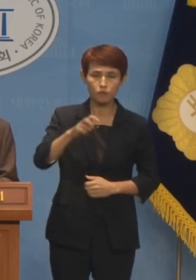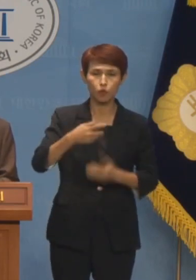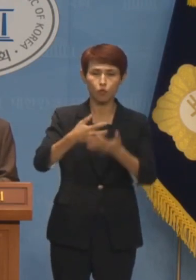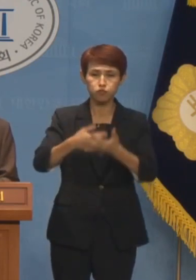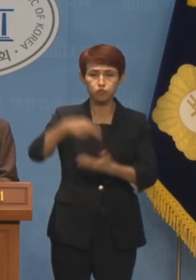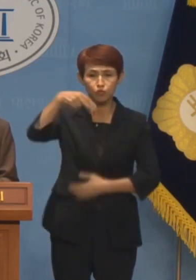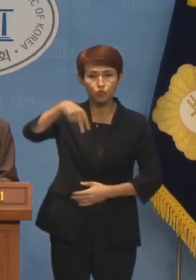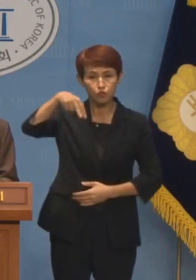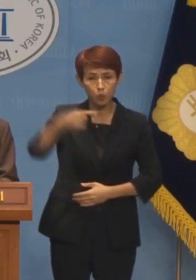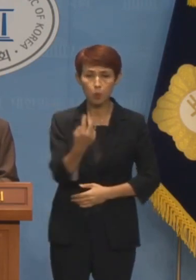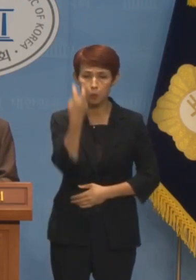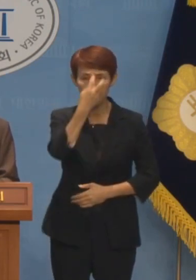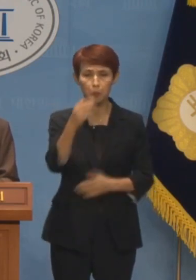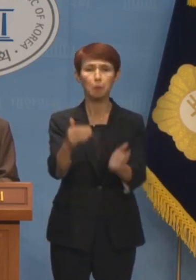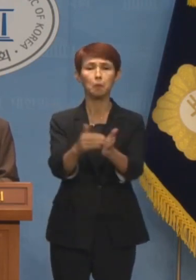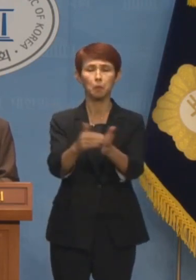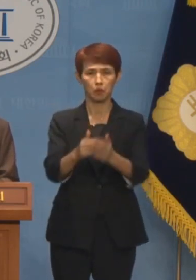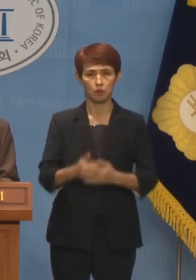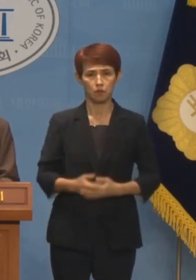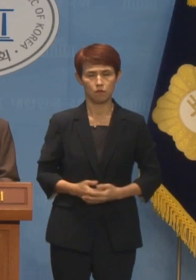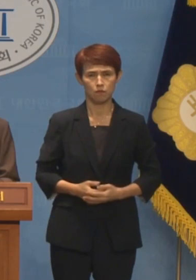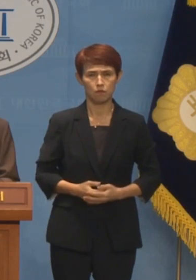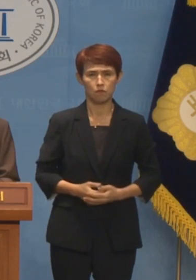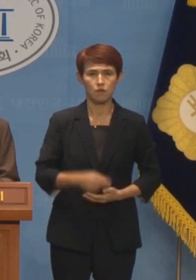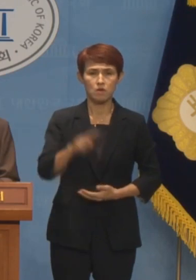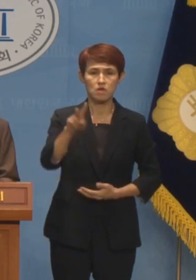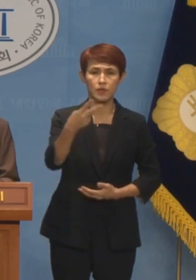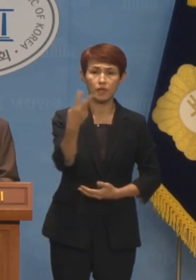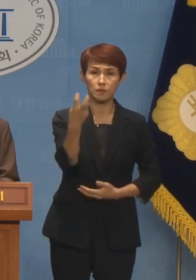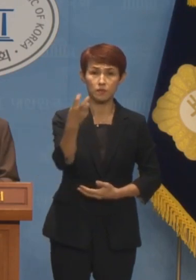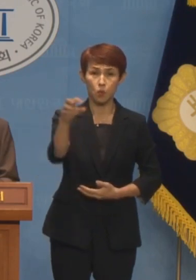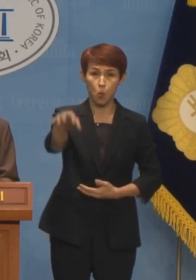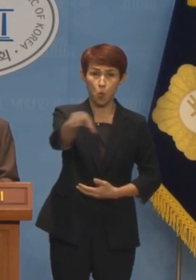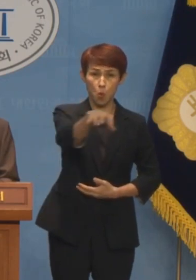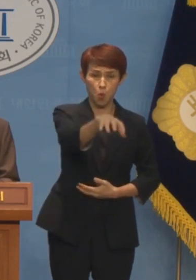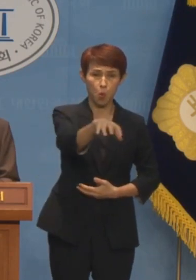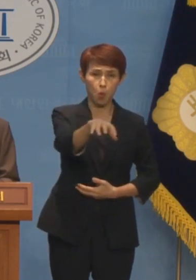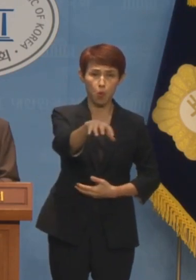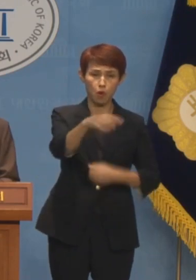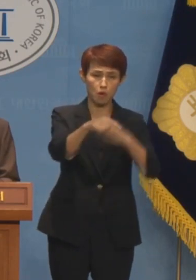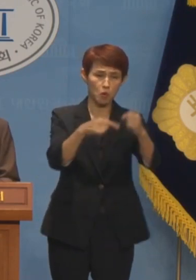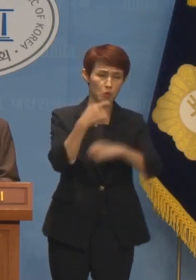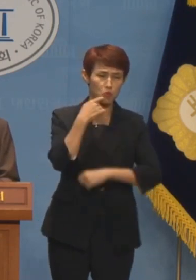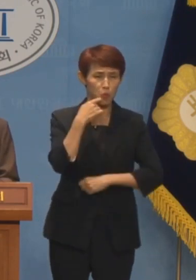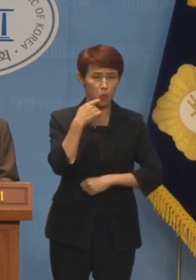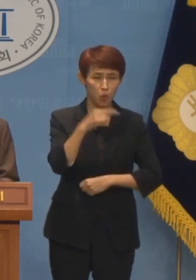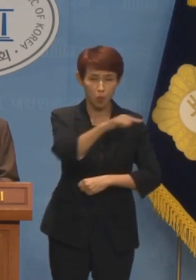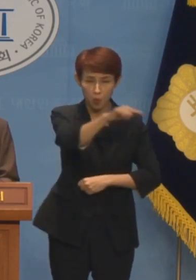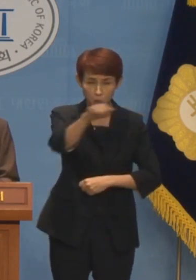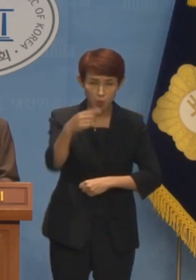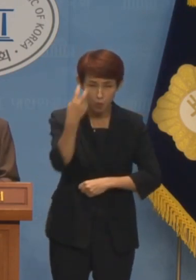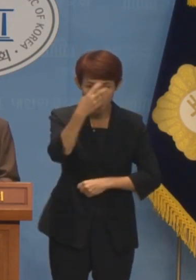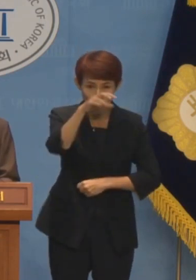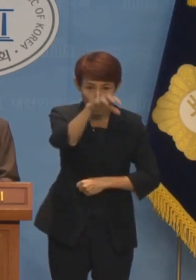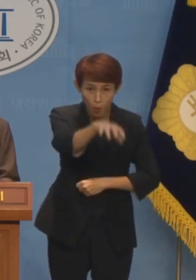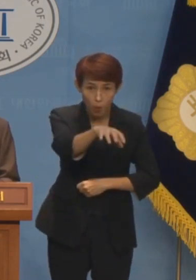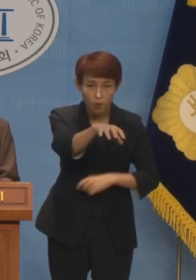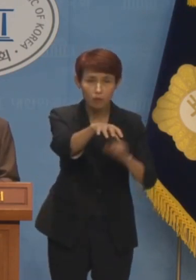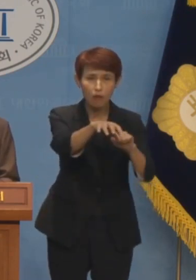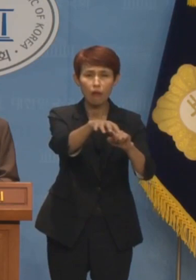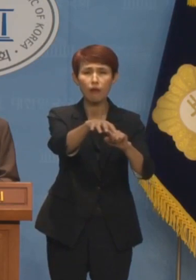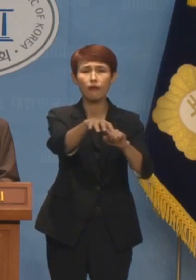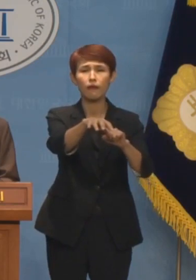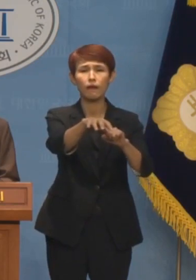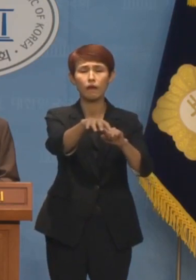삼중수소만 조사하고 있습니다. 또한 전국 230개 위판장의 방사능 검사 장비는 고작 69대에